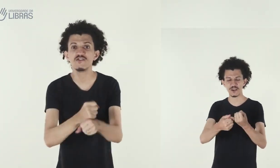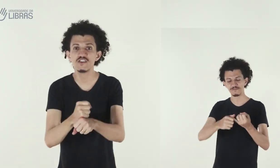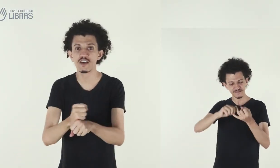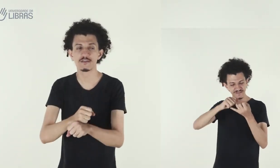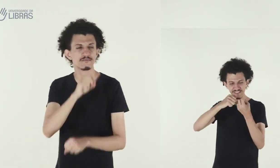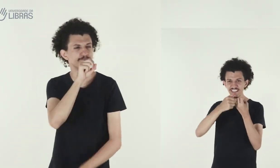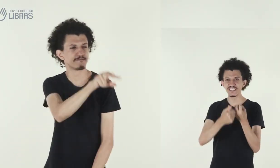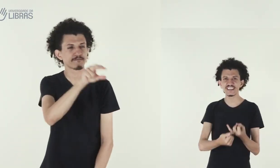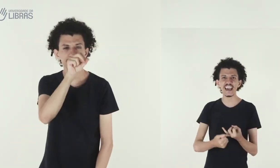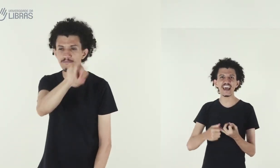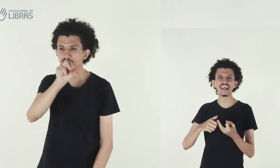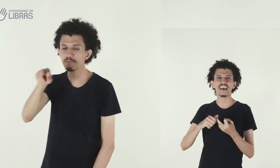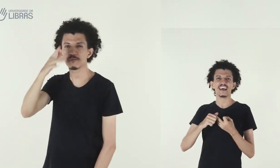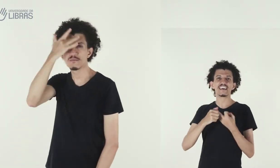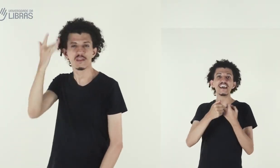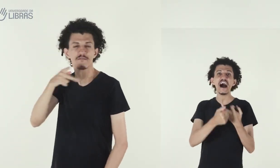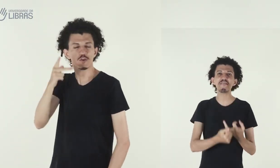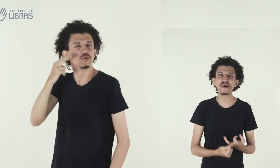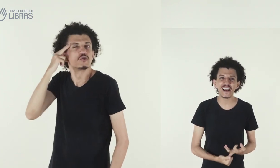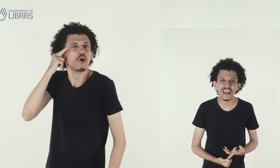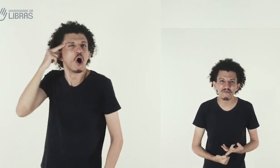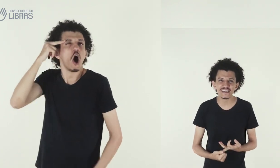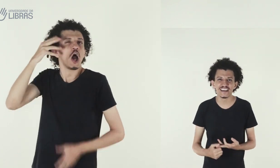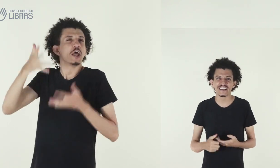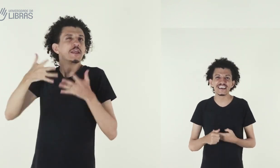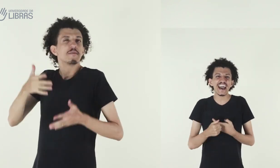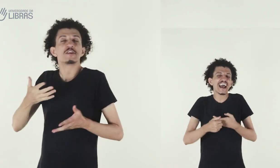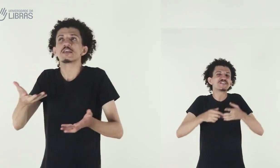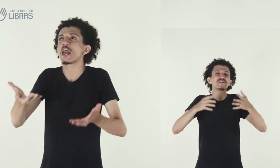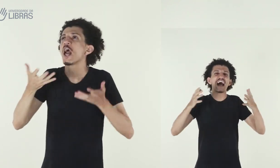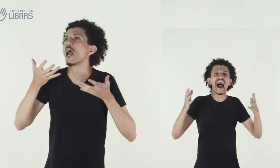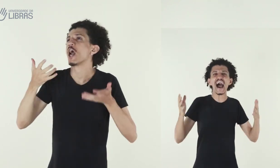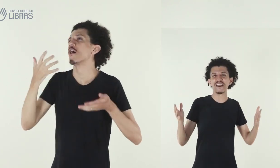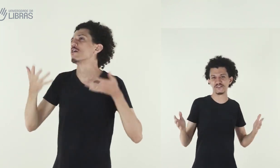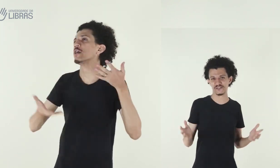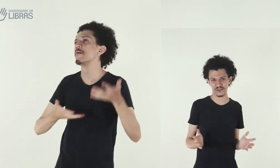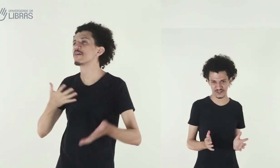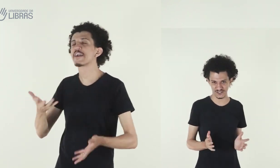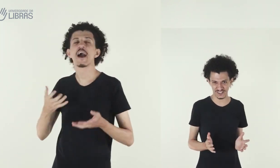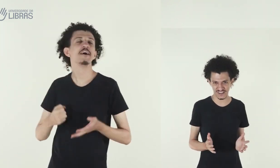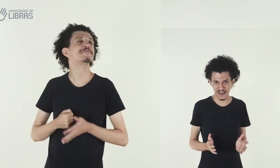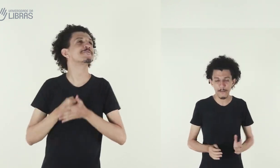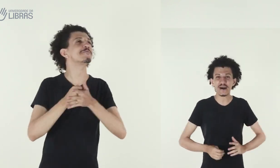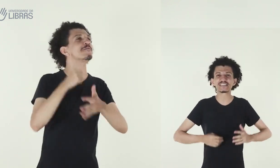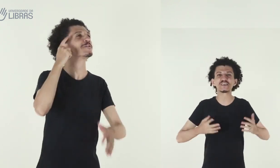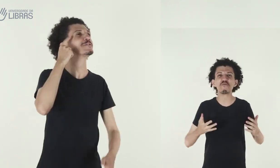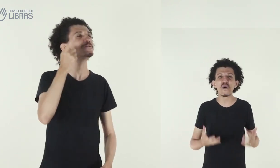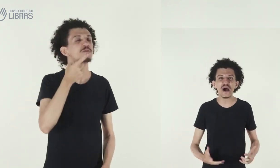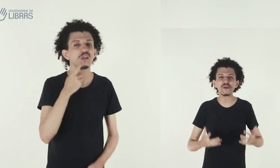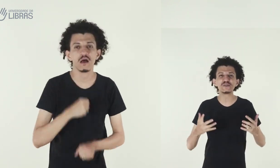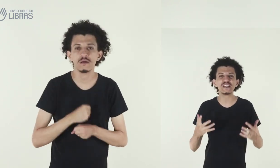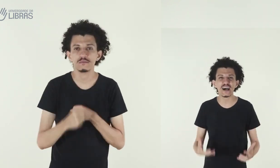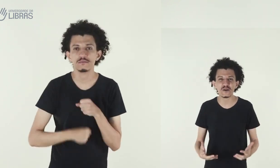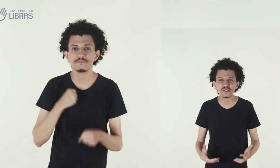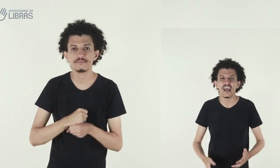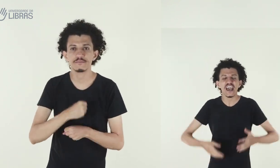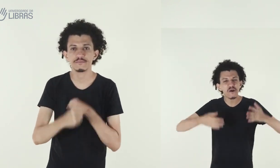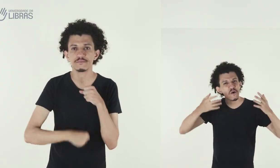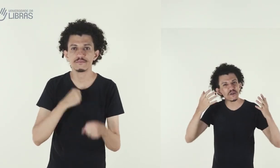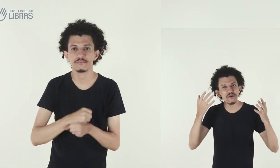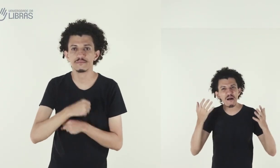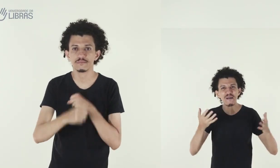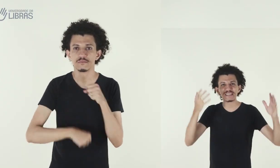que sonham, que querem, que amam a Libras, que querem ajudar os surdos. Passam anos e